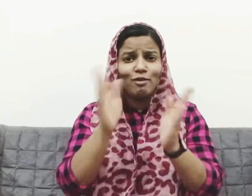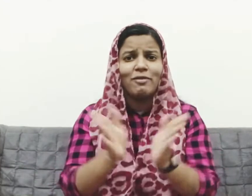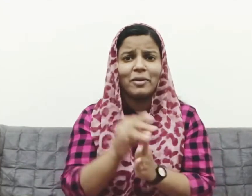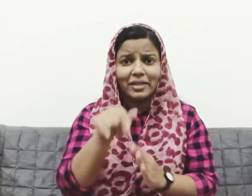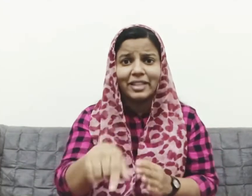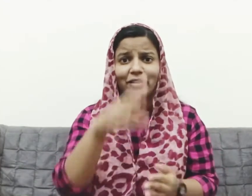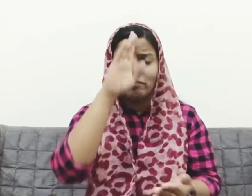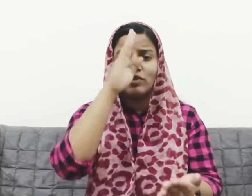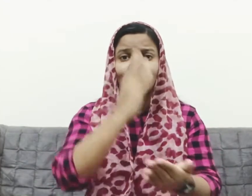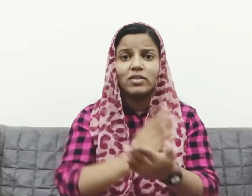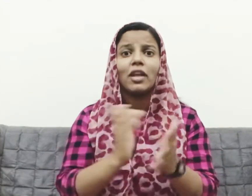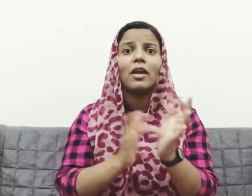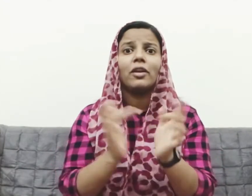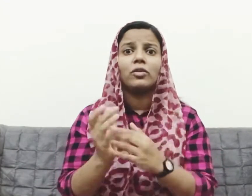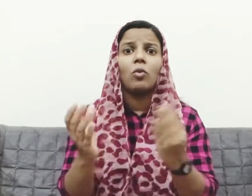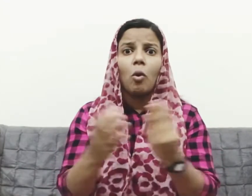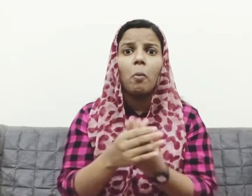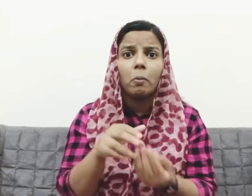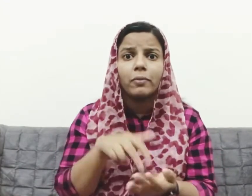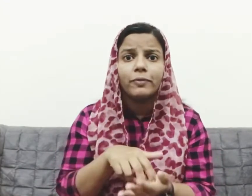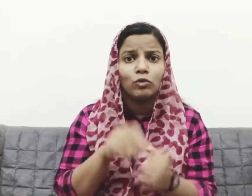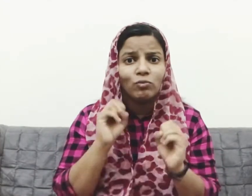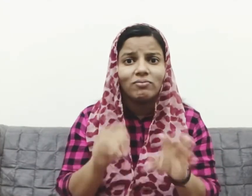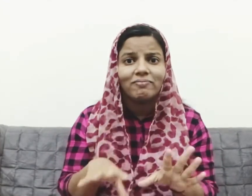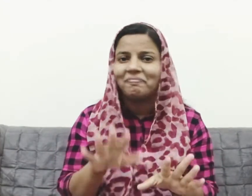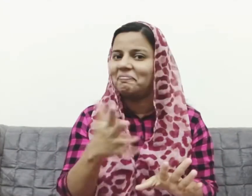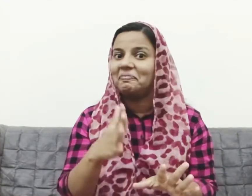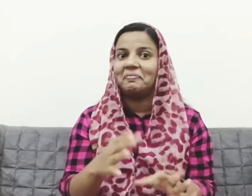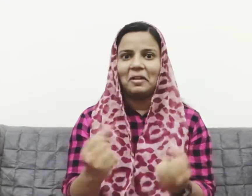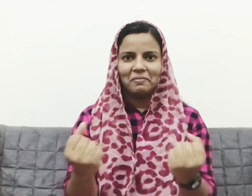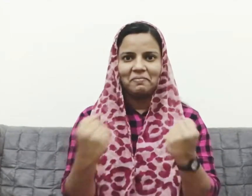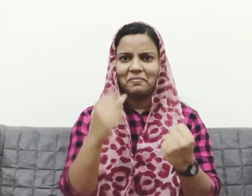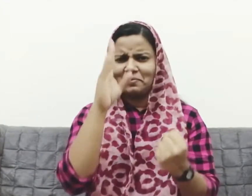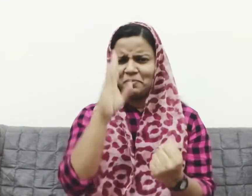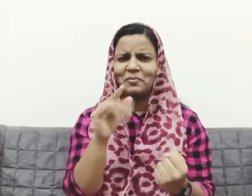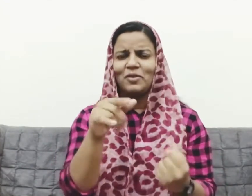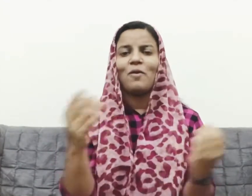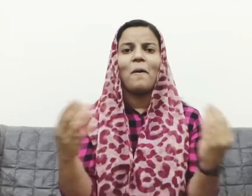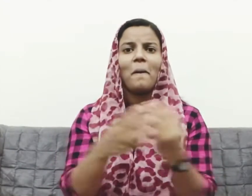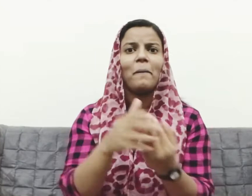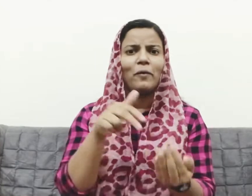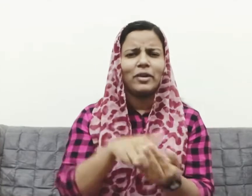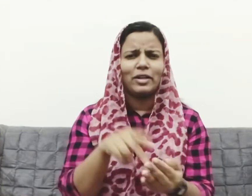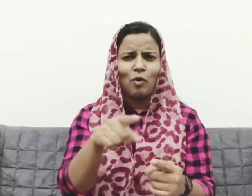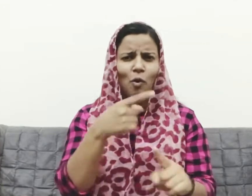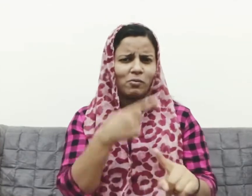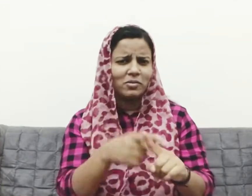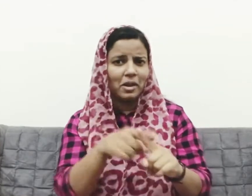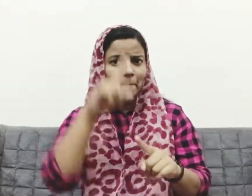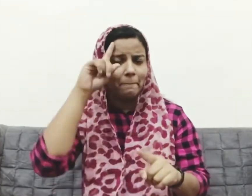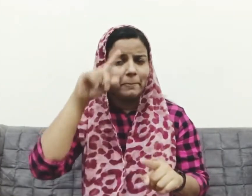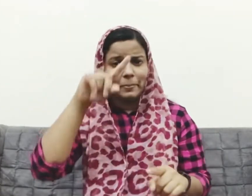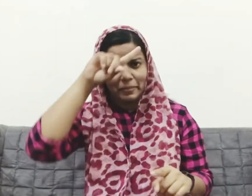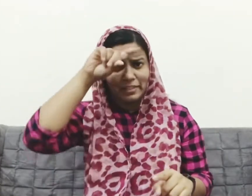വിശ്വസിച്ചാട്ട്, കർത്താവ് നിങ്ങളുടെ കൂടെയുണ്ട്. ചുമ്മാ നിൽക്കുകയല്ല, ഒരു മഹാവീരനെ പോലെയുണ്ട്. അതുകൊണ്ട് നിങ്ങൾക്കെതിരെയുള്ള ഒരു പ്ലാനുകളും